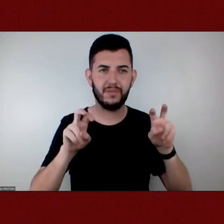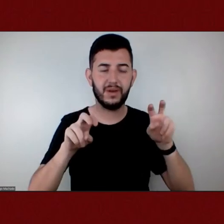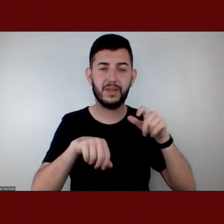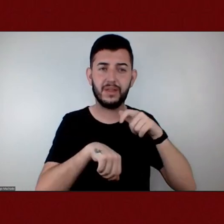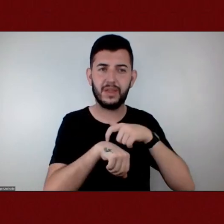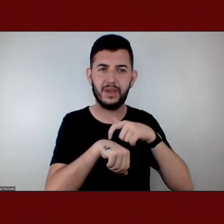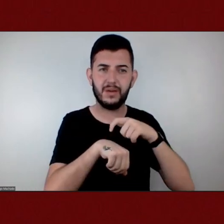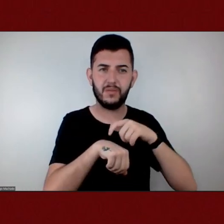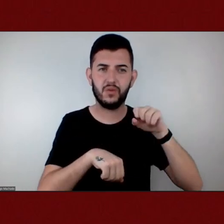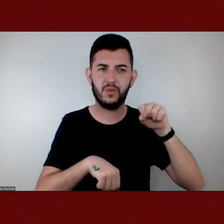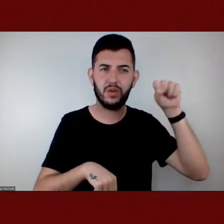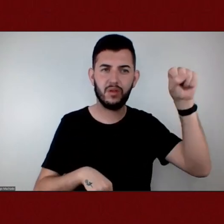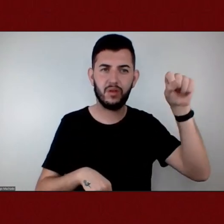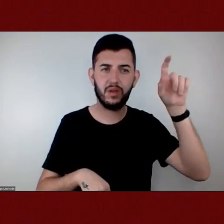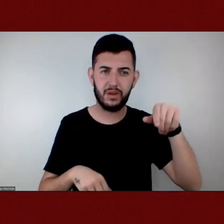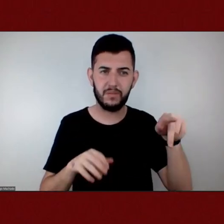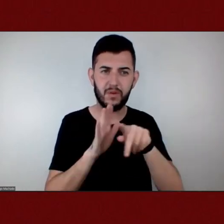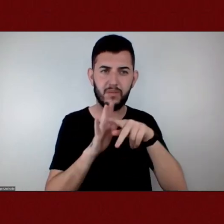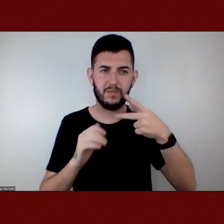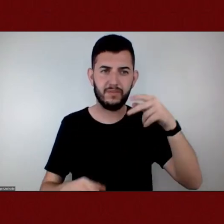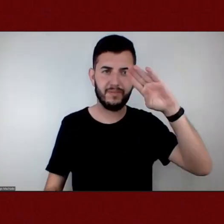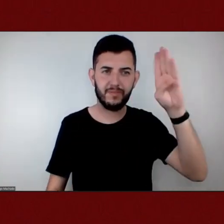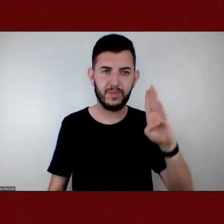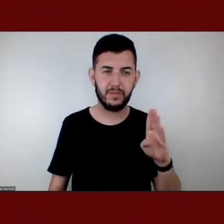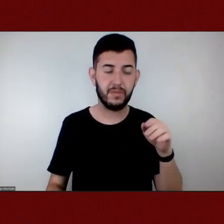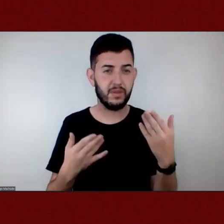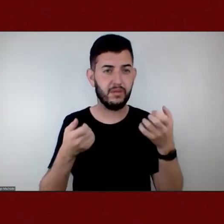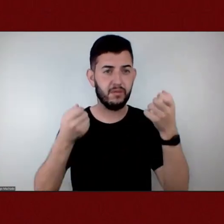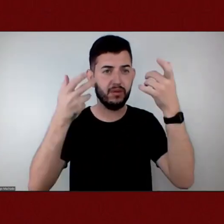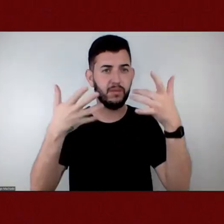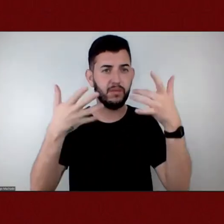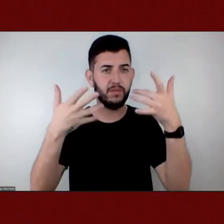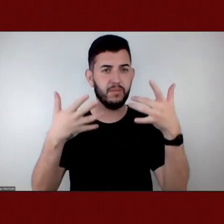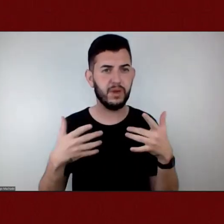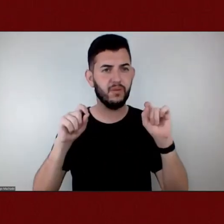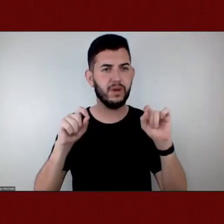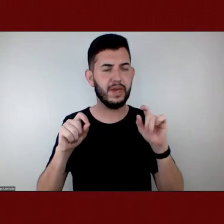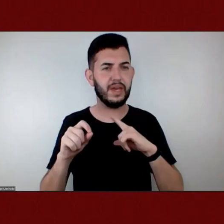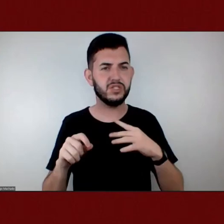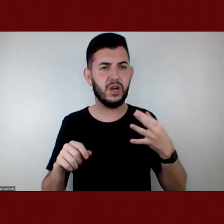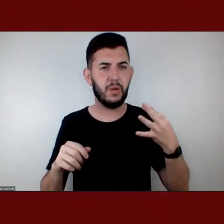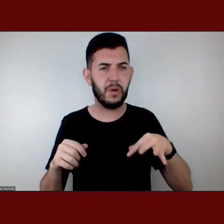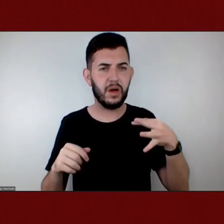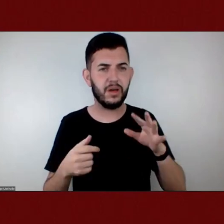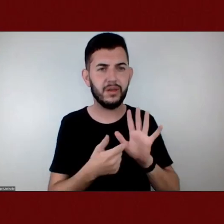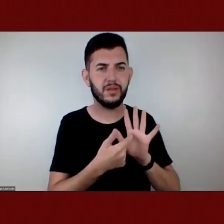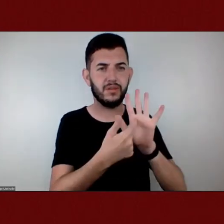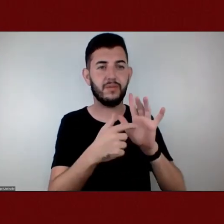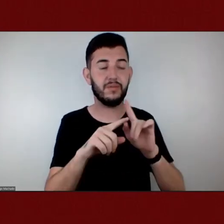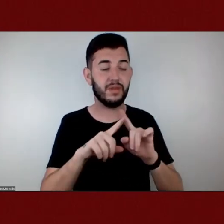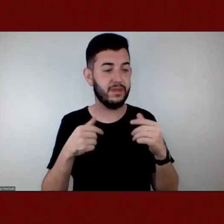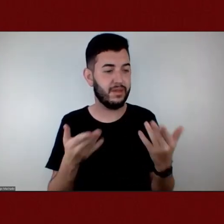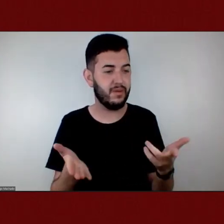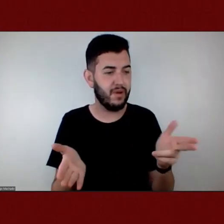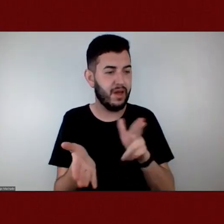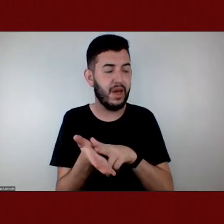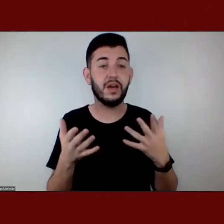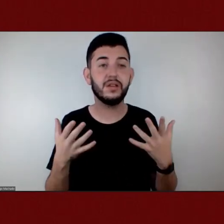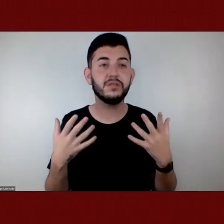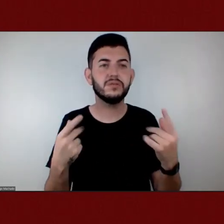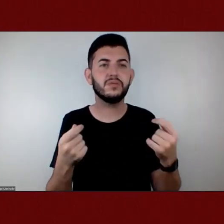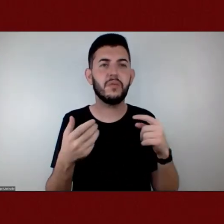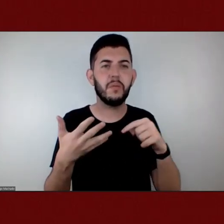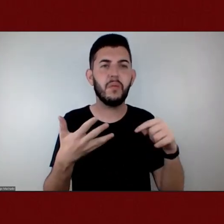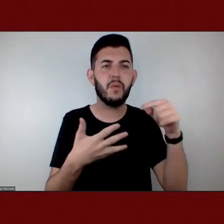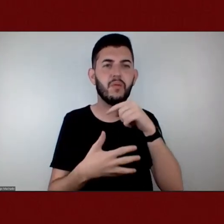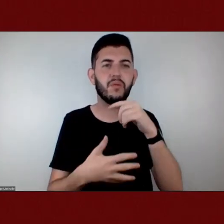esse caráter incandescente que assumia entre nós, tal como certamente em muitos outros pontos, a